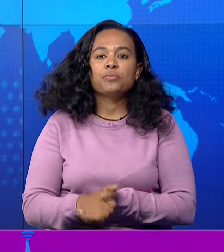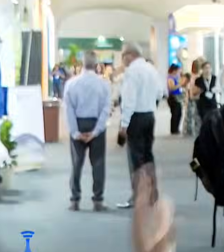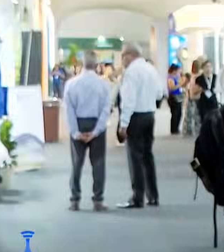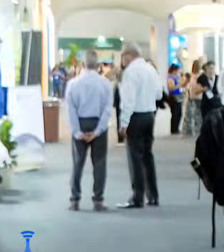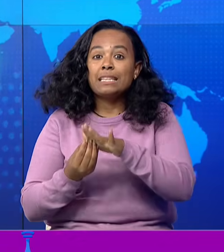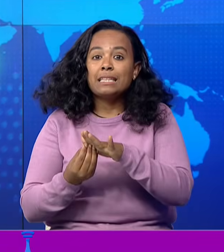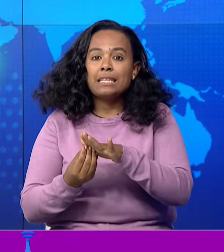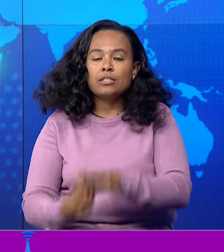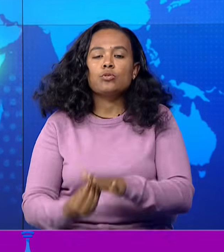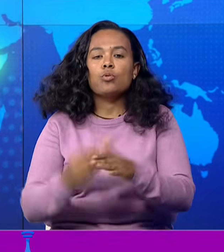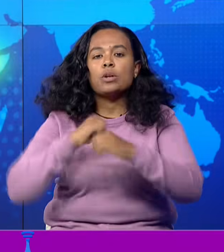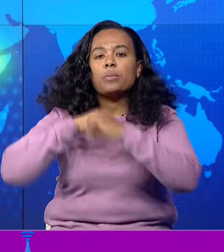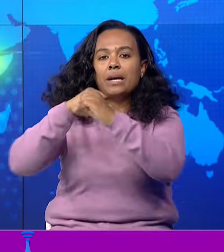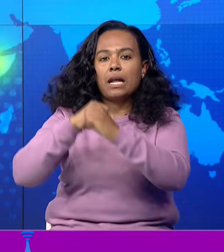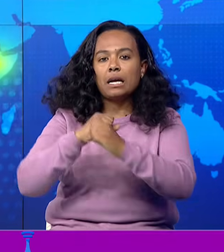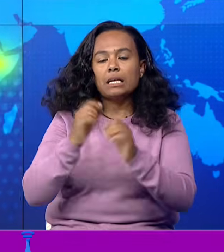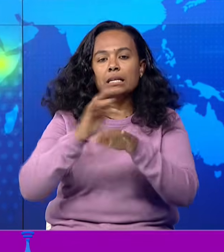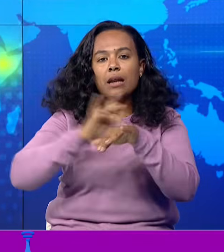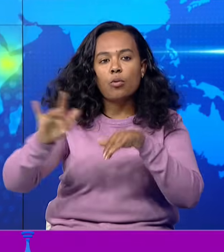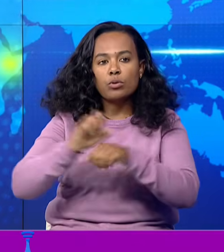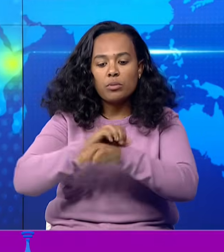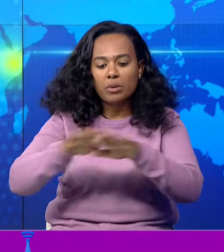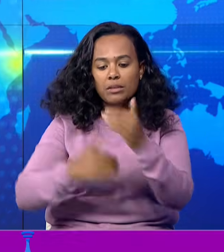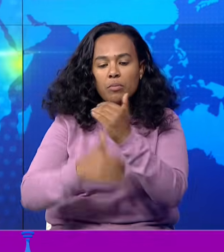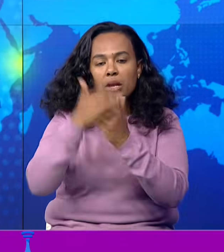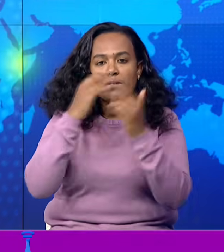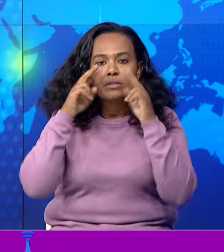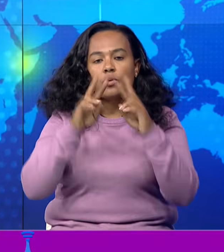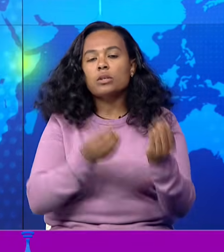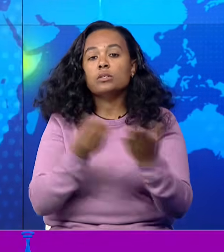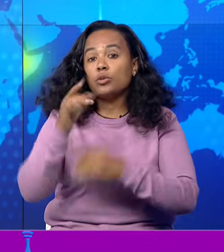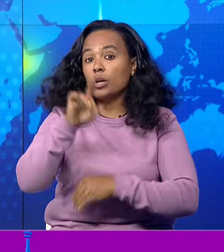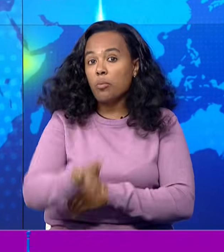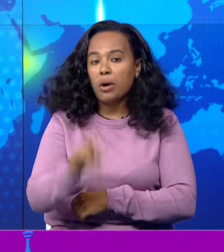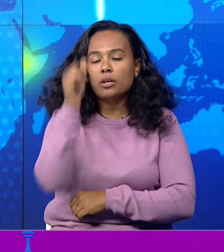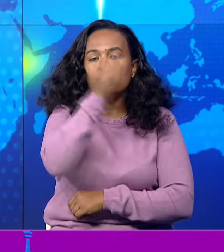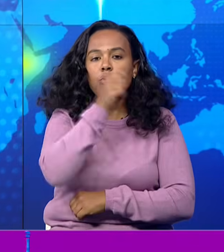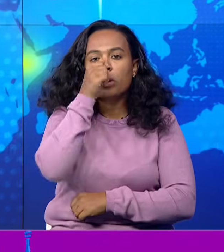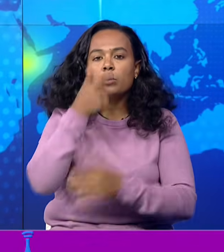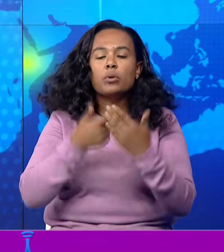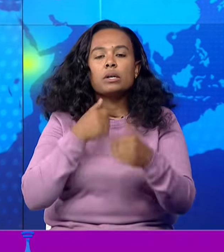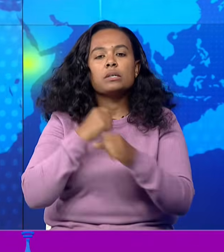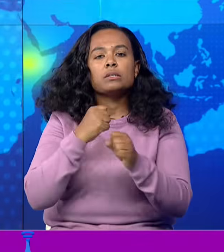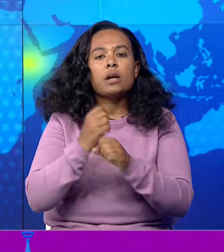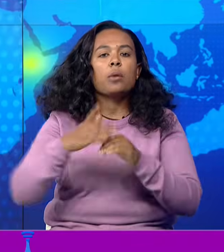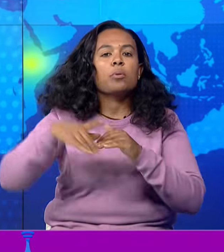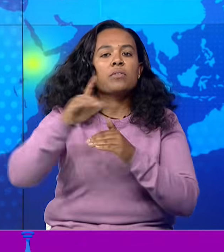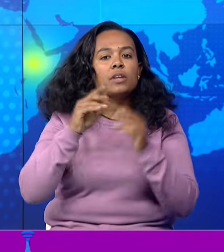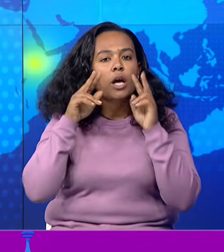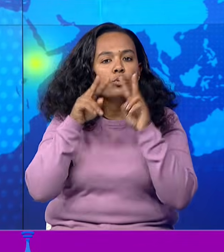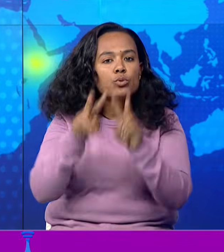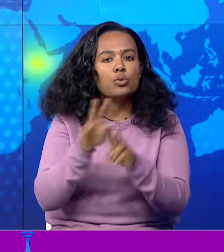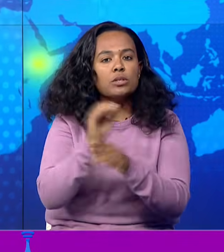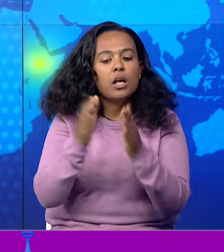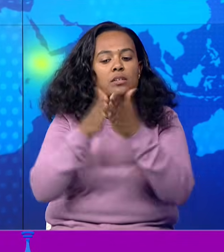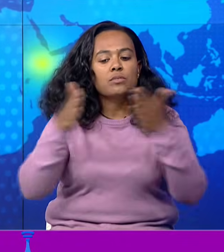ተጽዕኖውን ለመከላከል የተራቆተ መሬትን ማልበስ ትኩረት ሊሰጠው ይገባል። ኢትዮጵያ ደግሞ ይህን ስራ በከፍተኛ አጽንኦትና